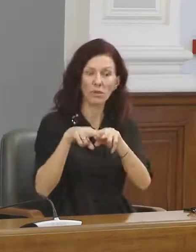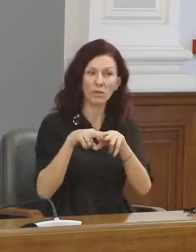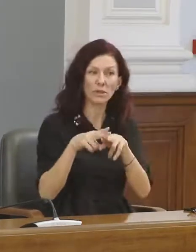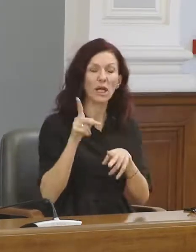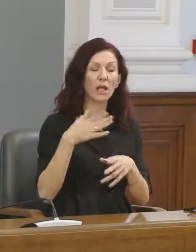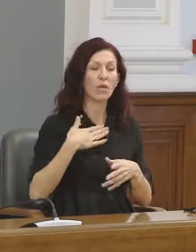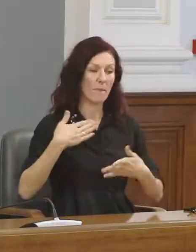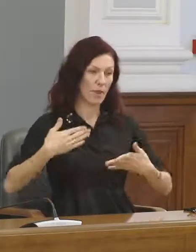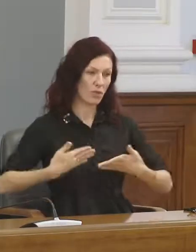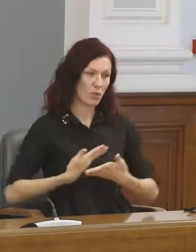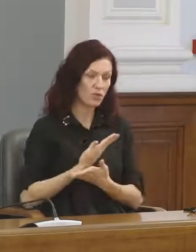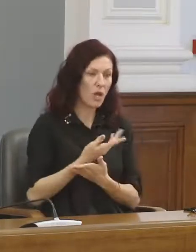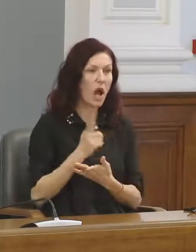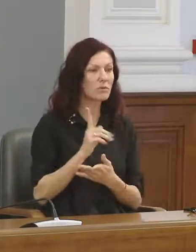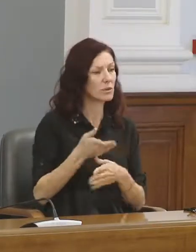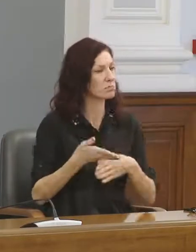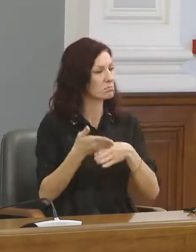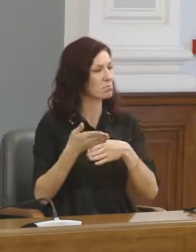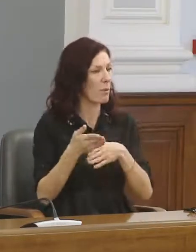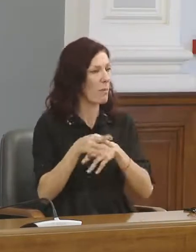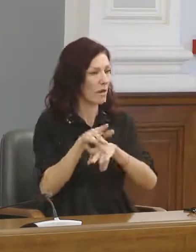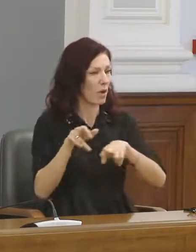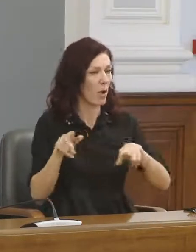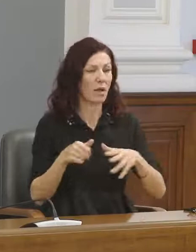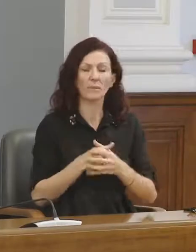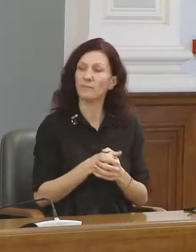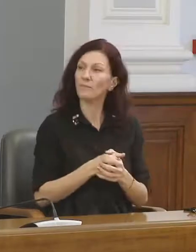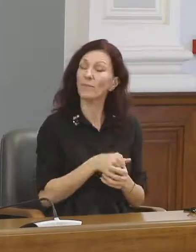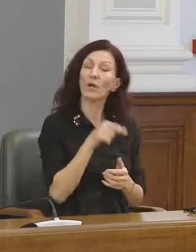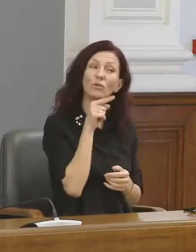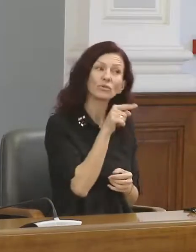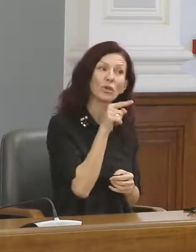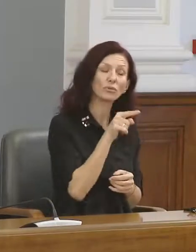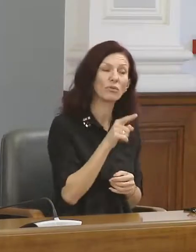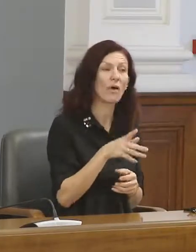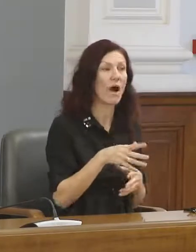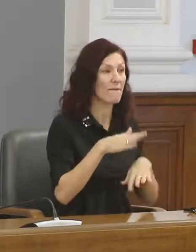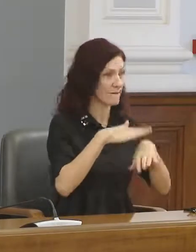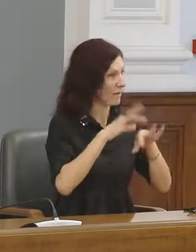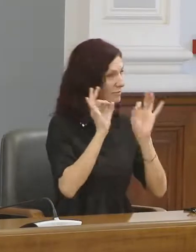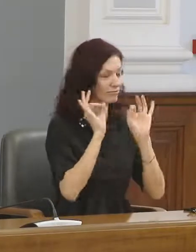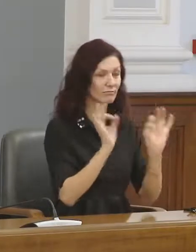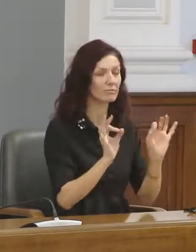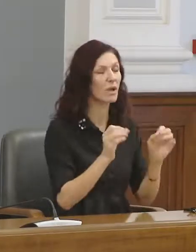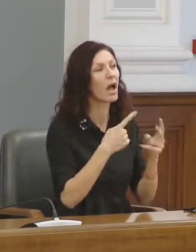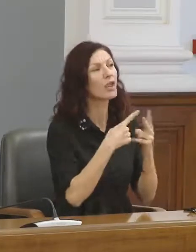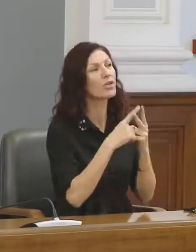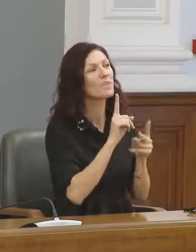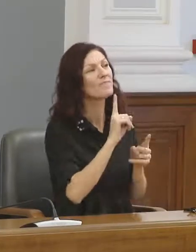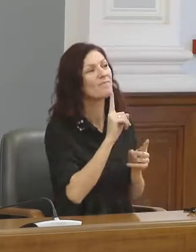където има нужда, за да подпомагат колегите си. Така че това е факт,